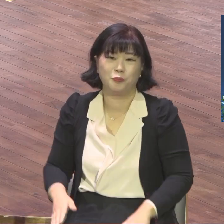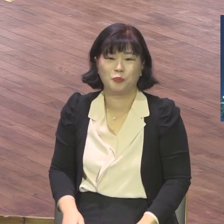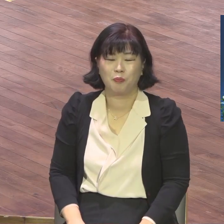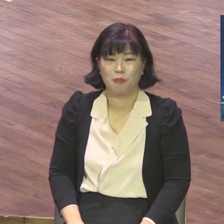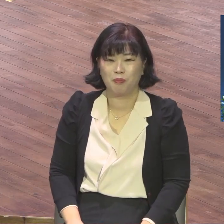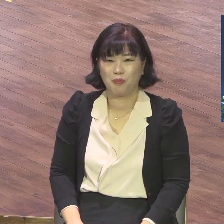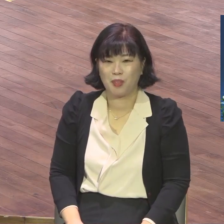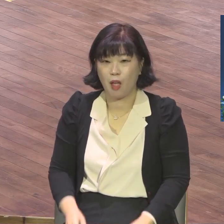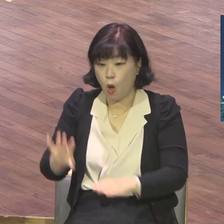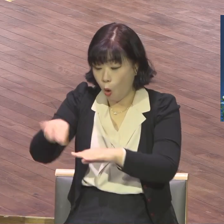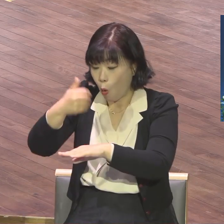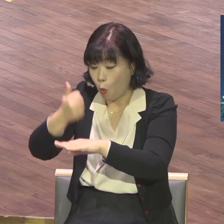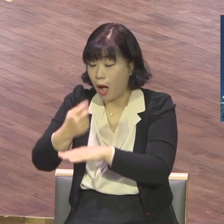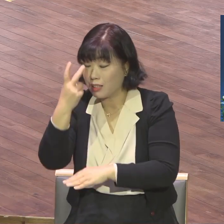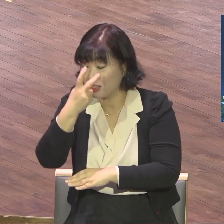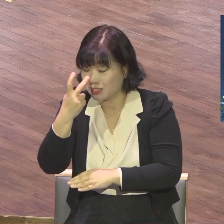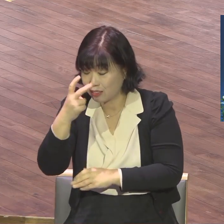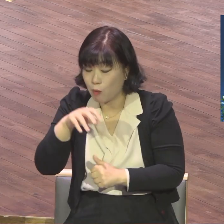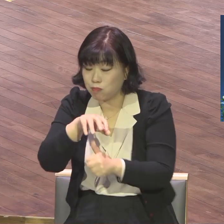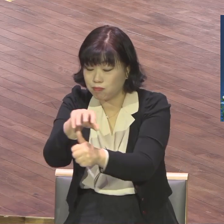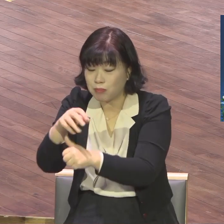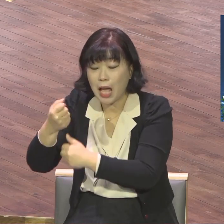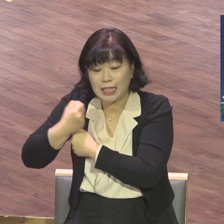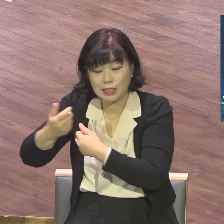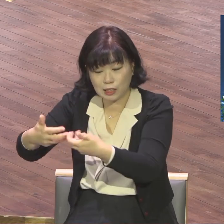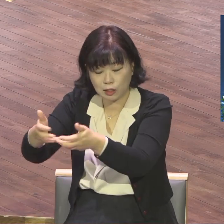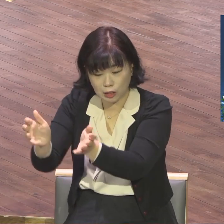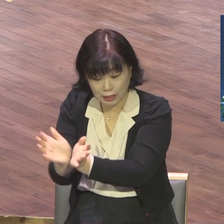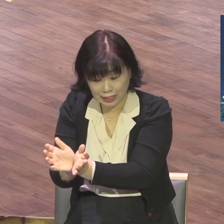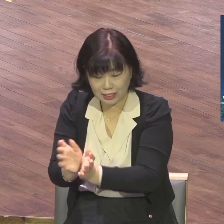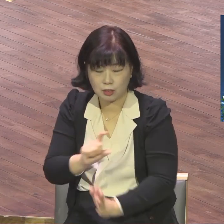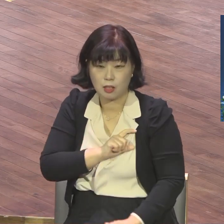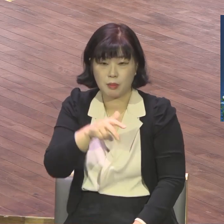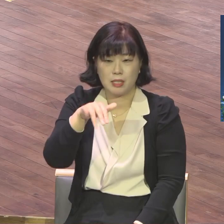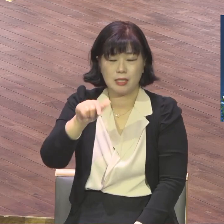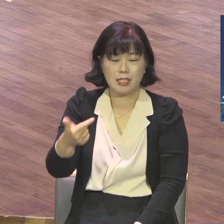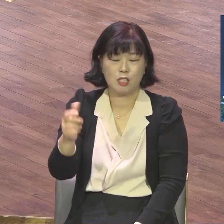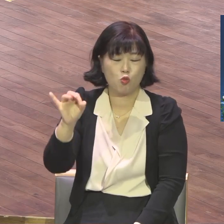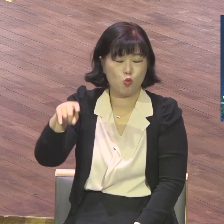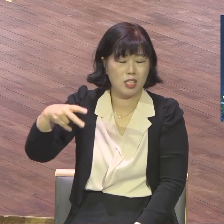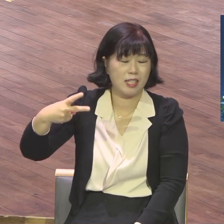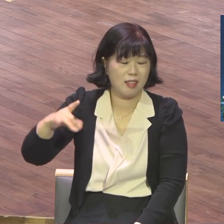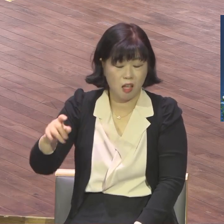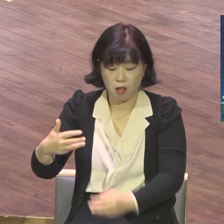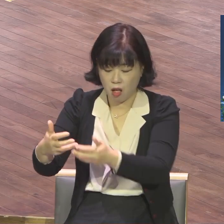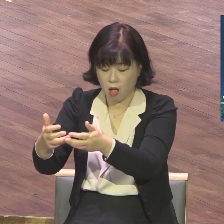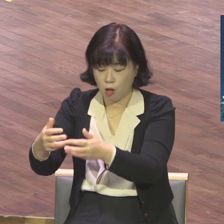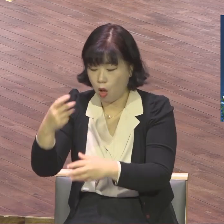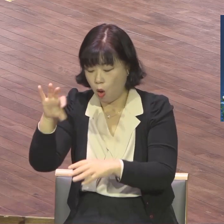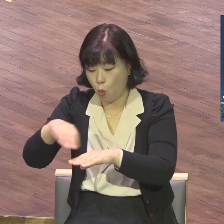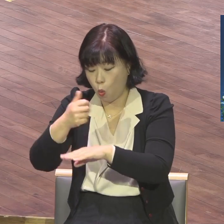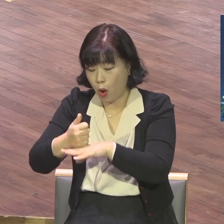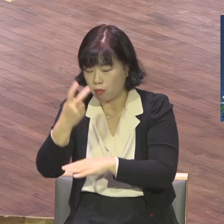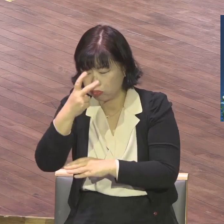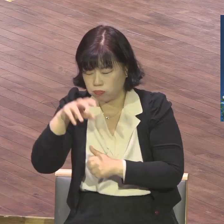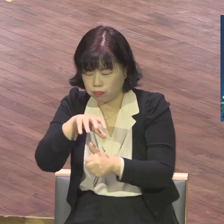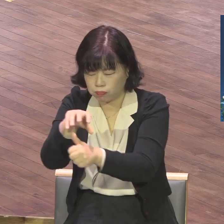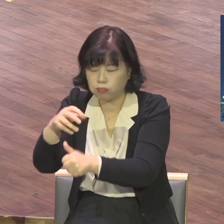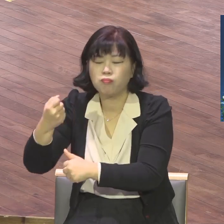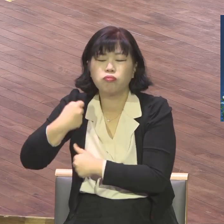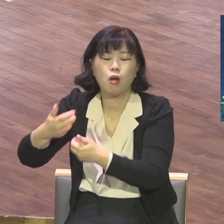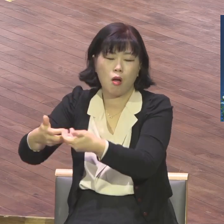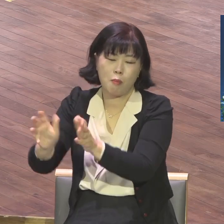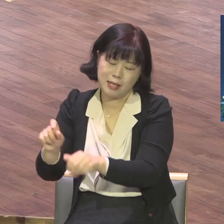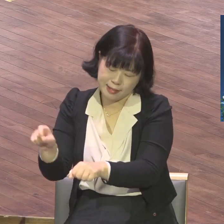고대 왕들의 신변 안전 이거 제일 중요했거든. 왕들은 너무 위협했기 때문에 가장 중요한 건